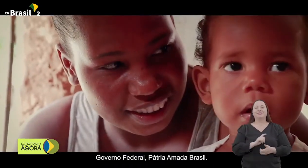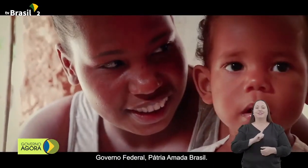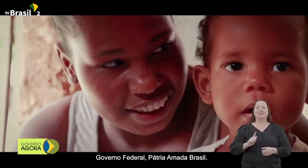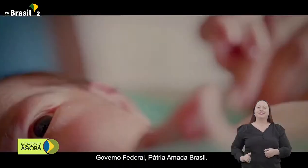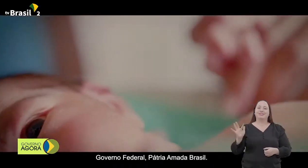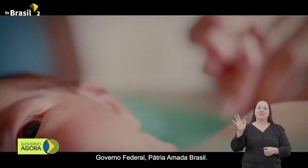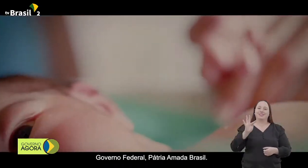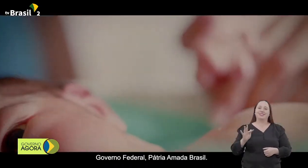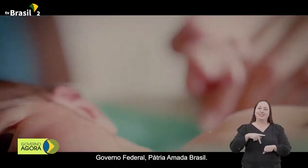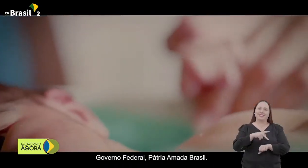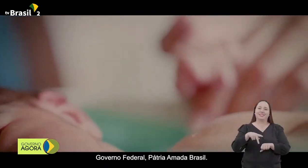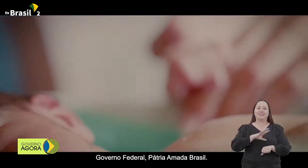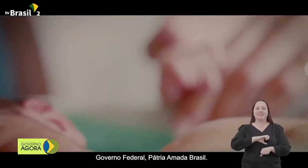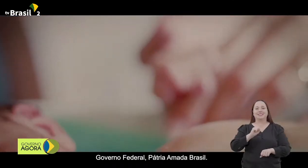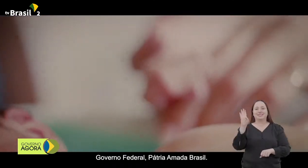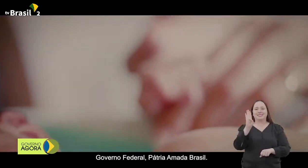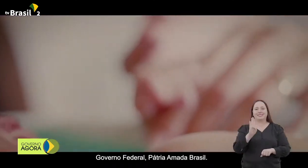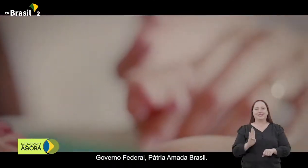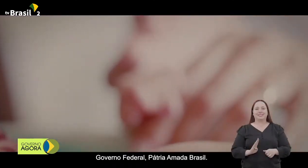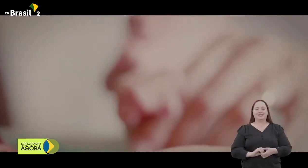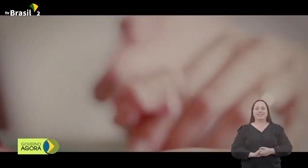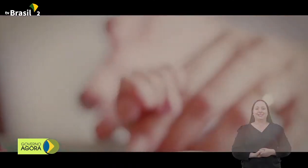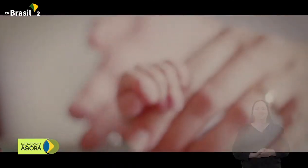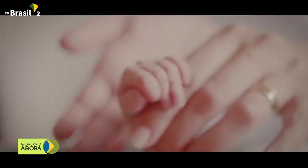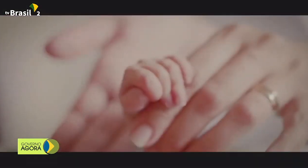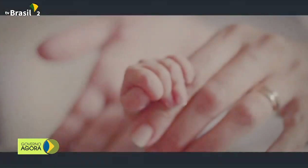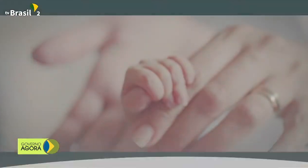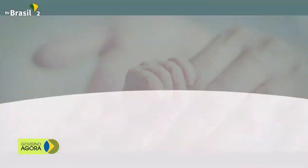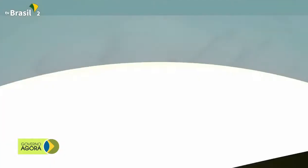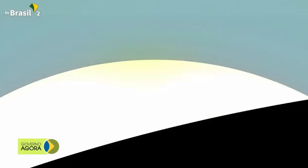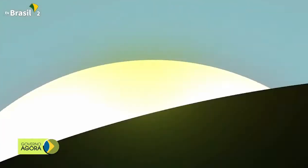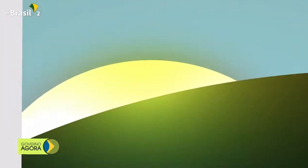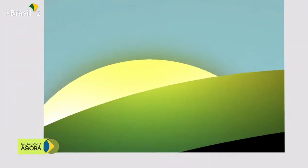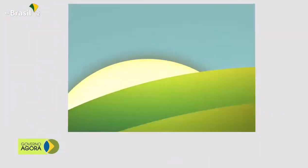pena governo federal pátria amada Brasil